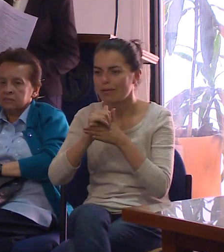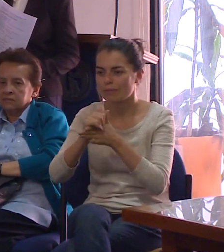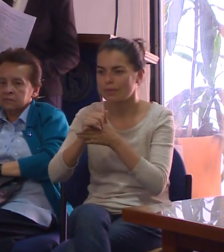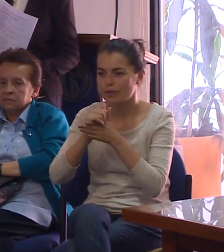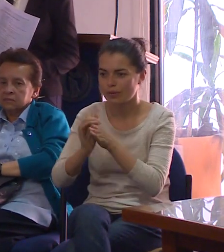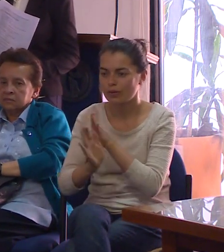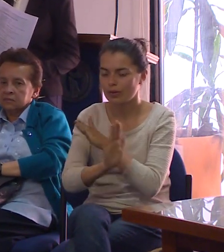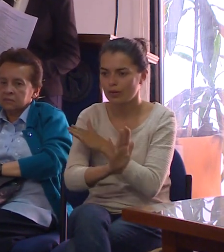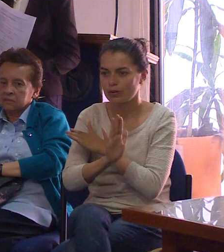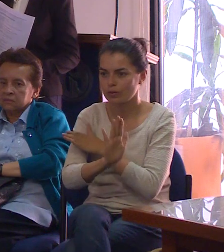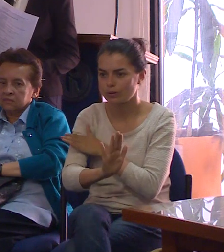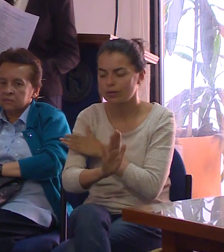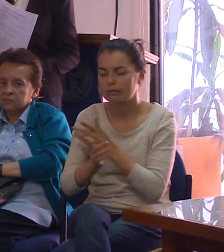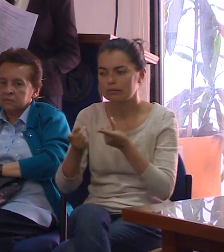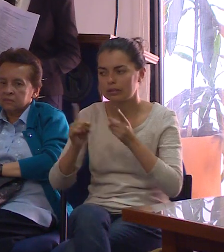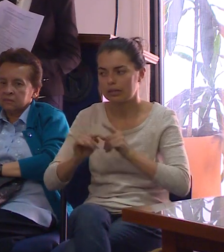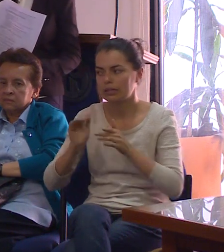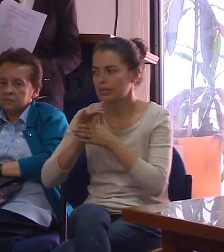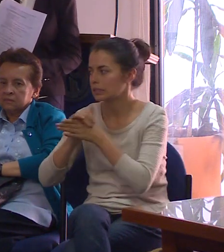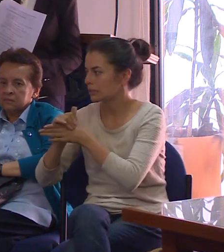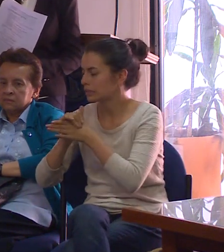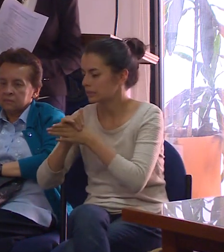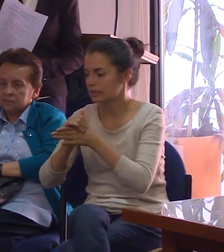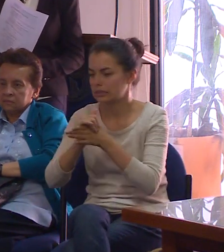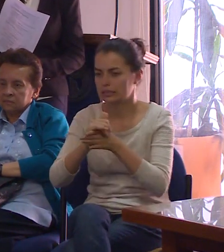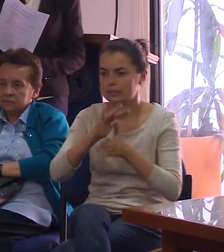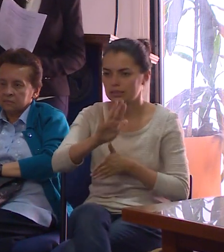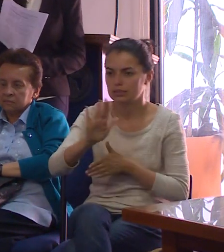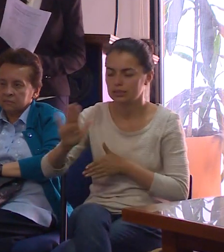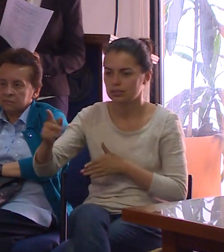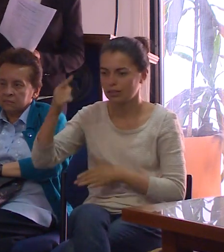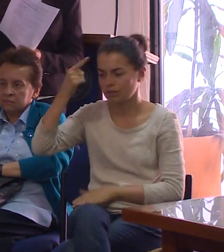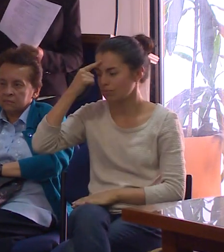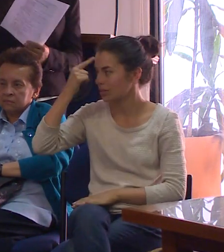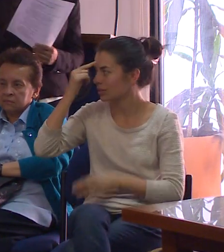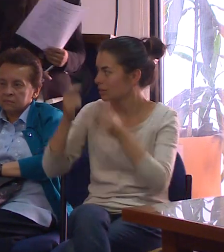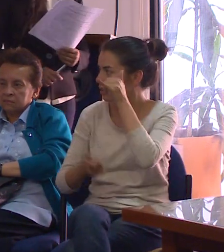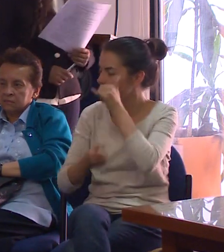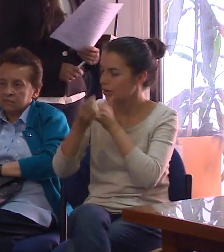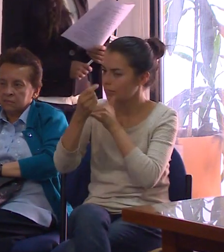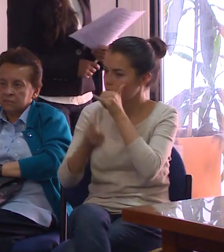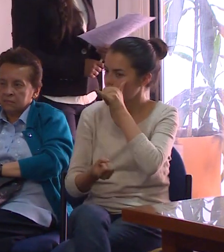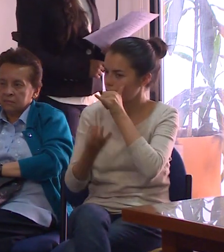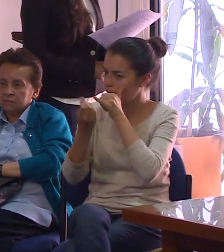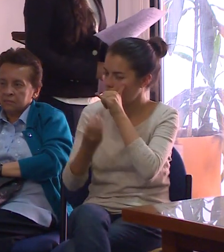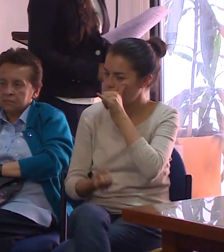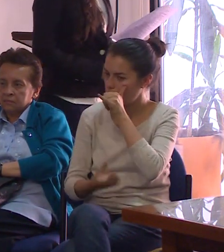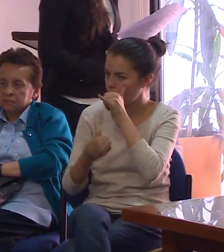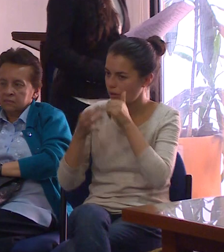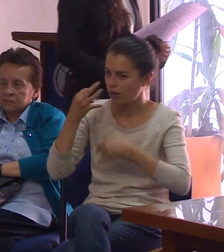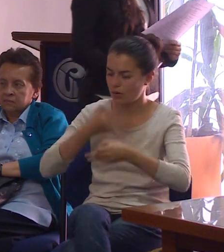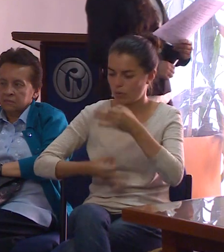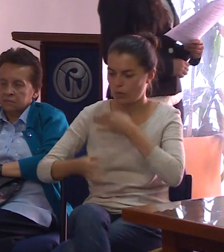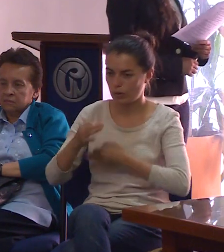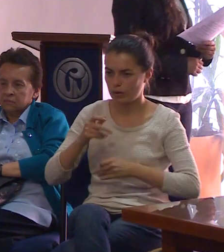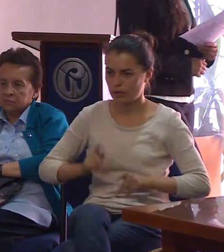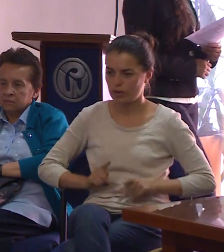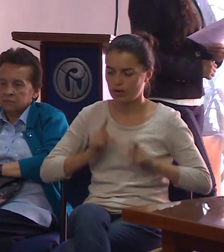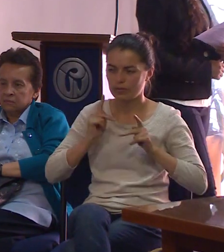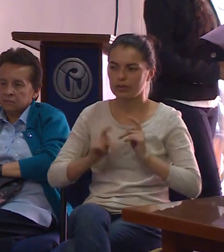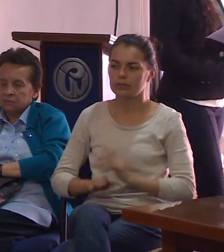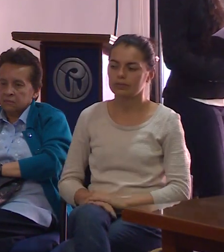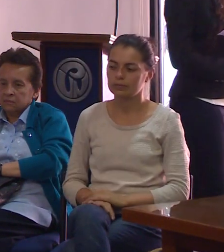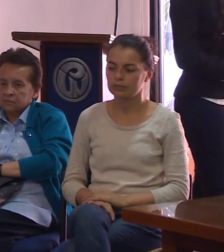se dan nos conllevan a el pensar esas pedagogías para el cuidado de la vida. Eso, cuando